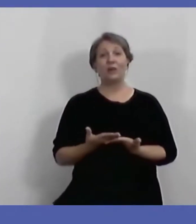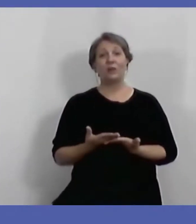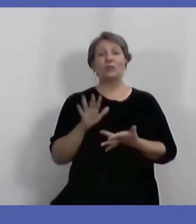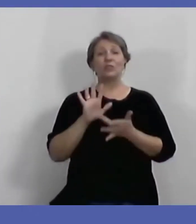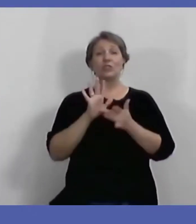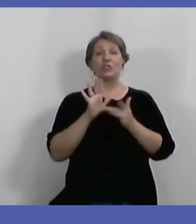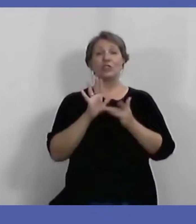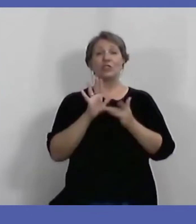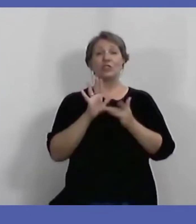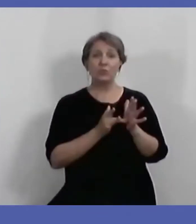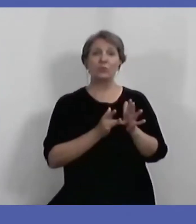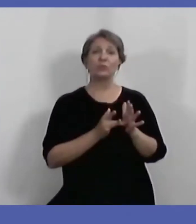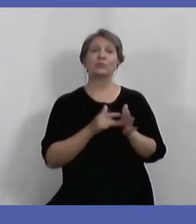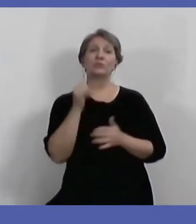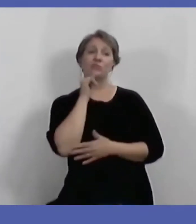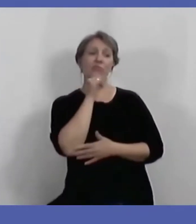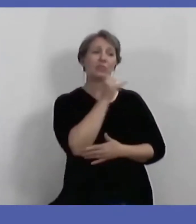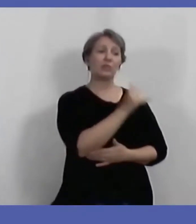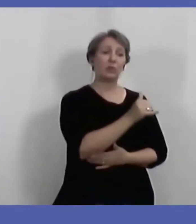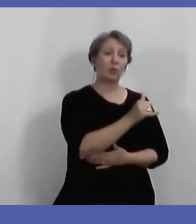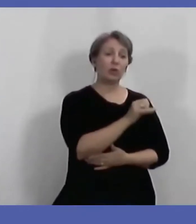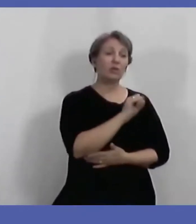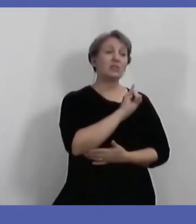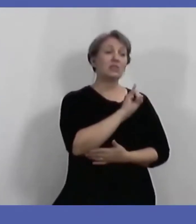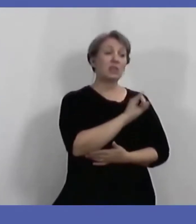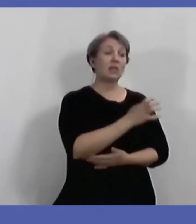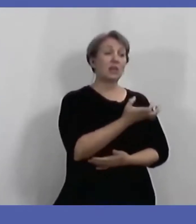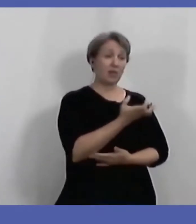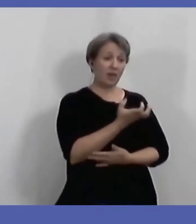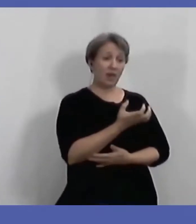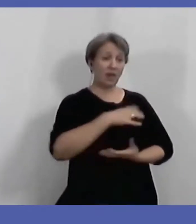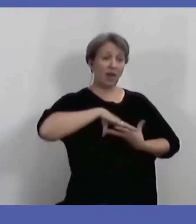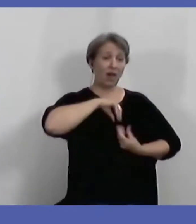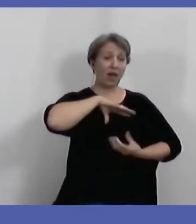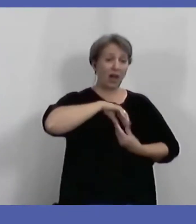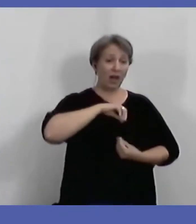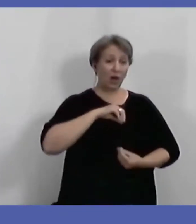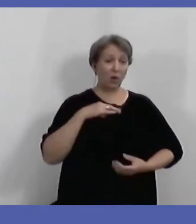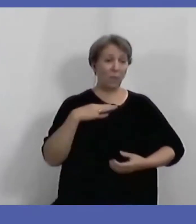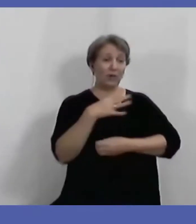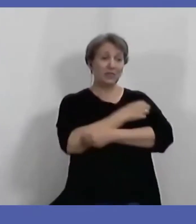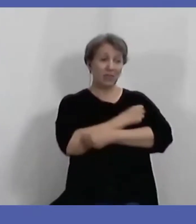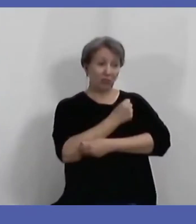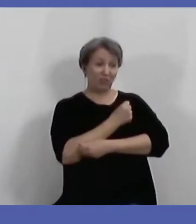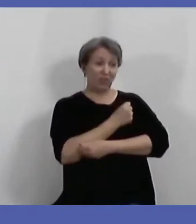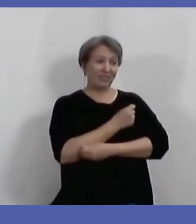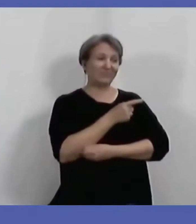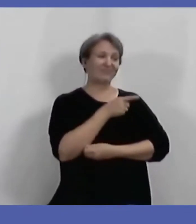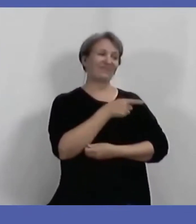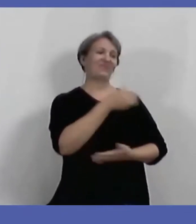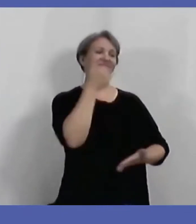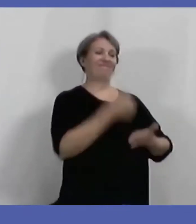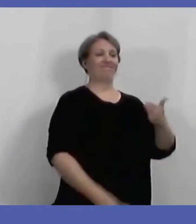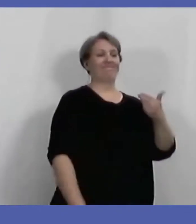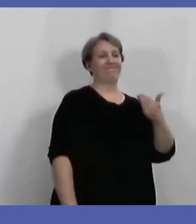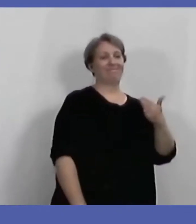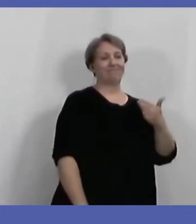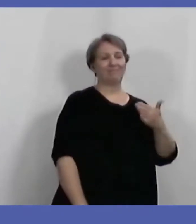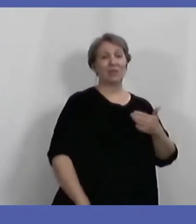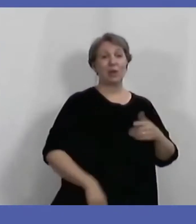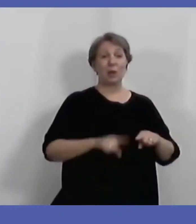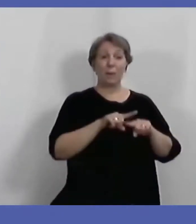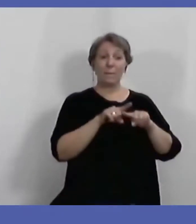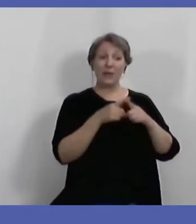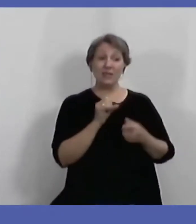a sua vida, perdê-la-á. E quem quiser perder a vida por minha